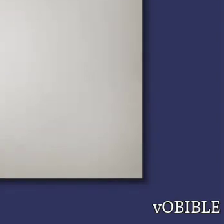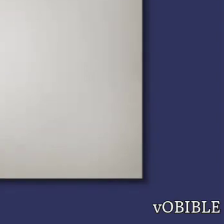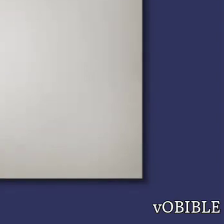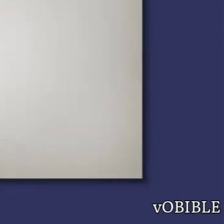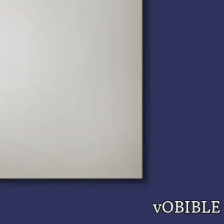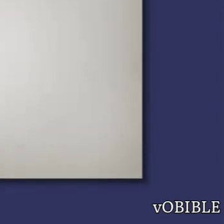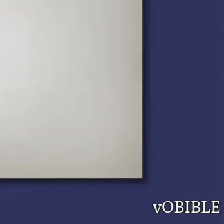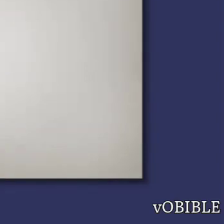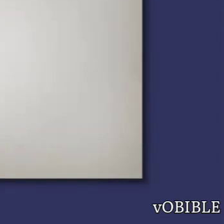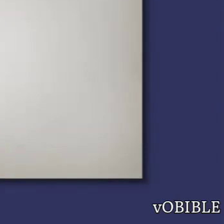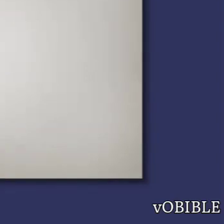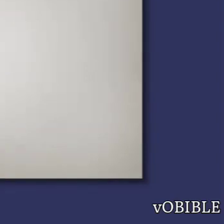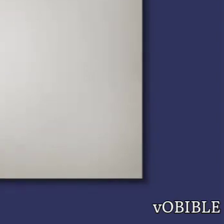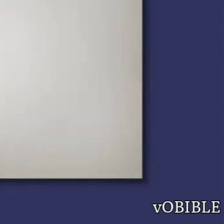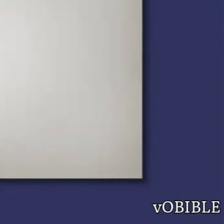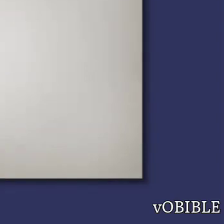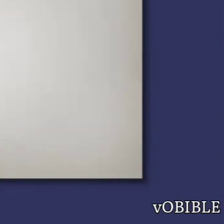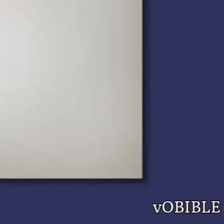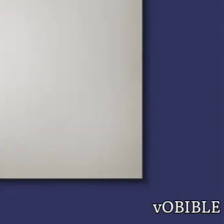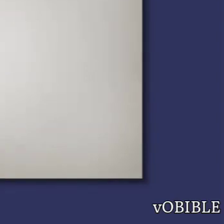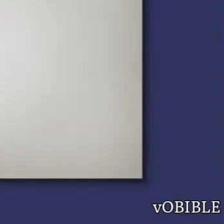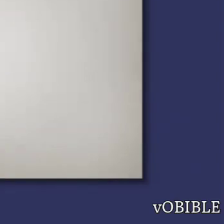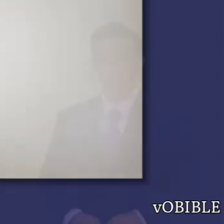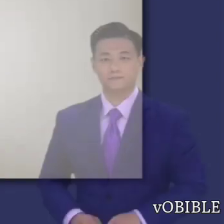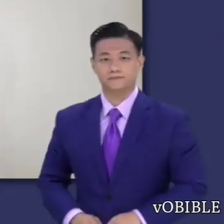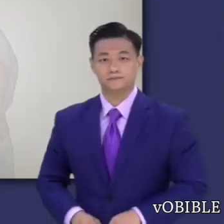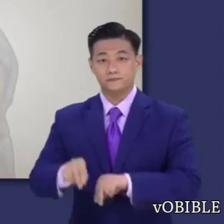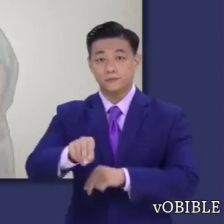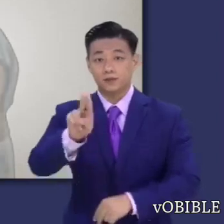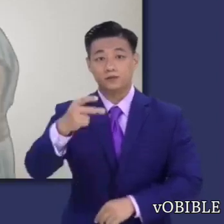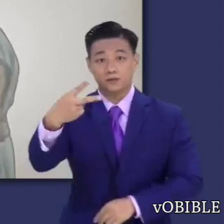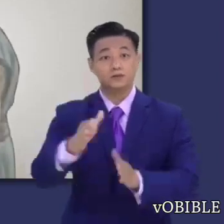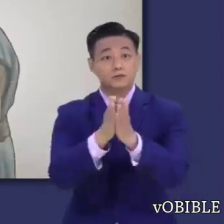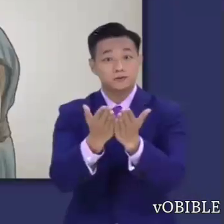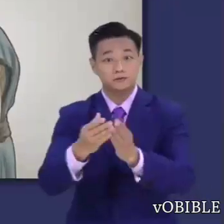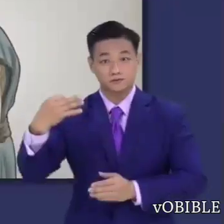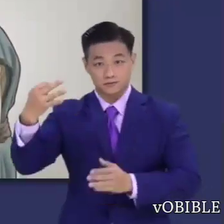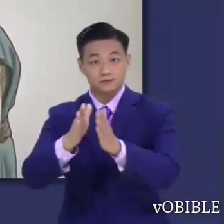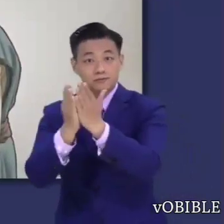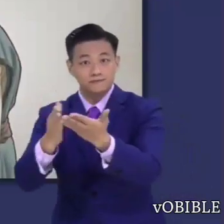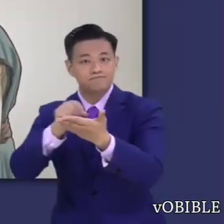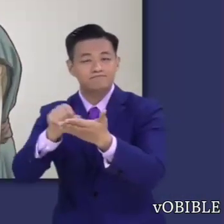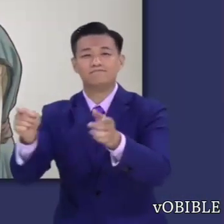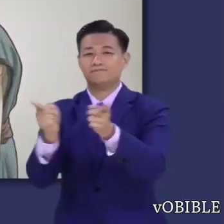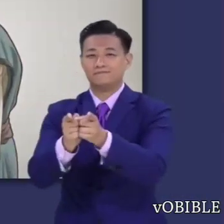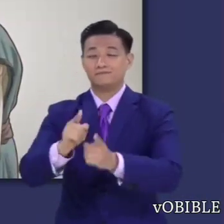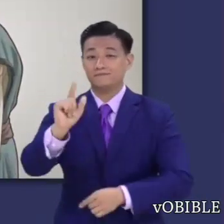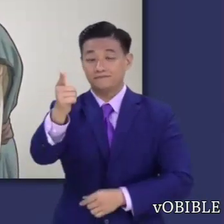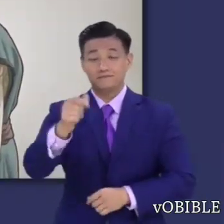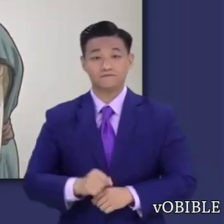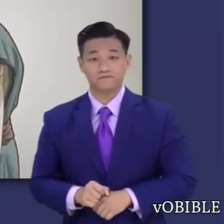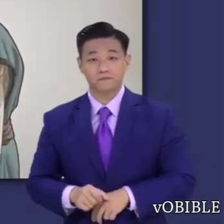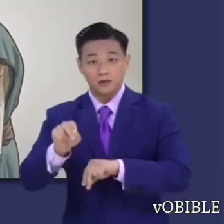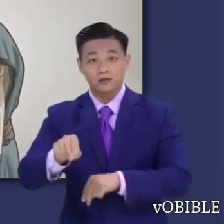了。约翰的第二和第三封信都比较短，他在这两封信的结尾解释，这是因为他希望很快可以